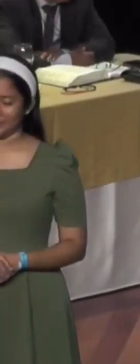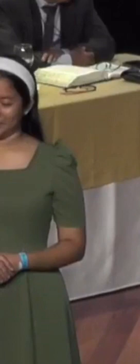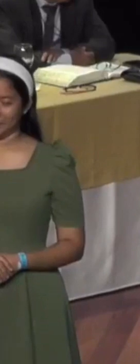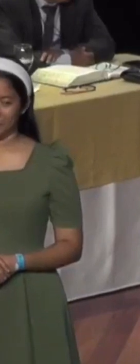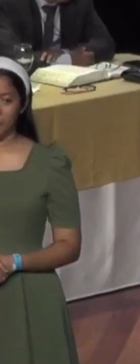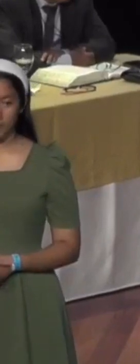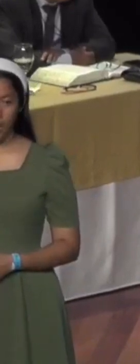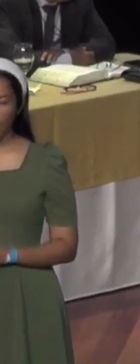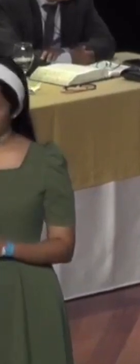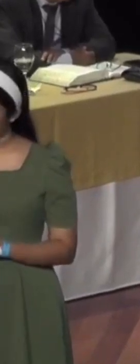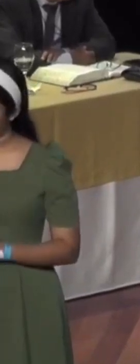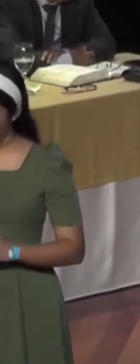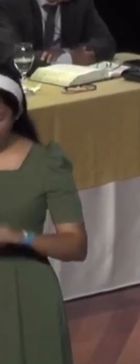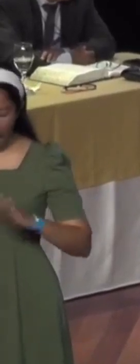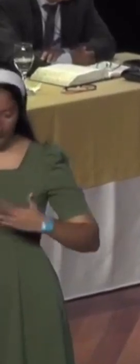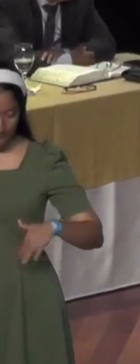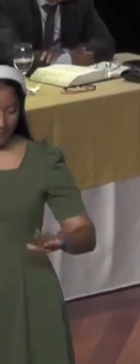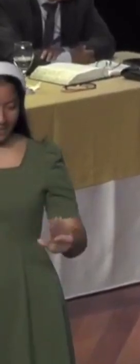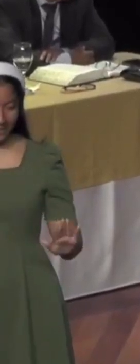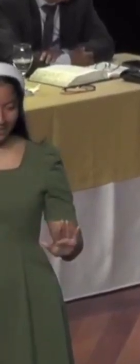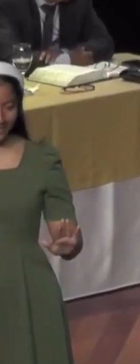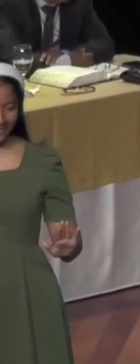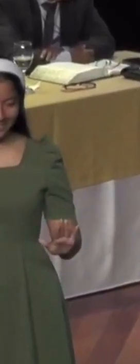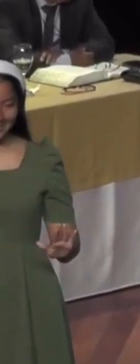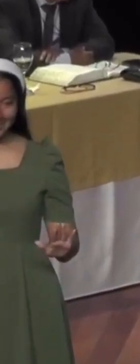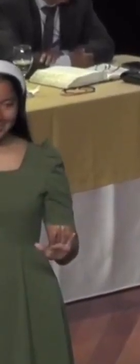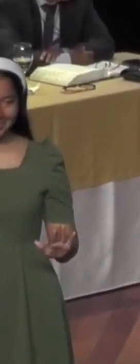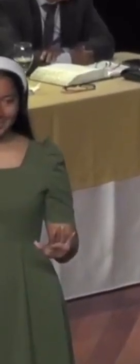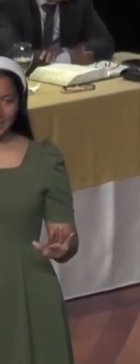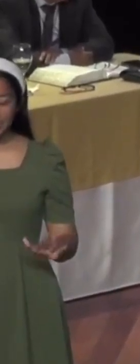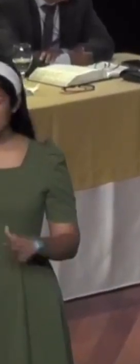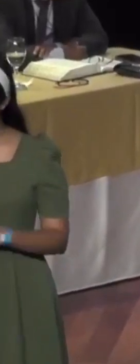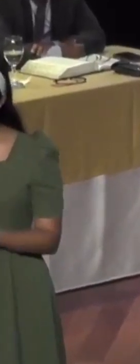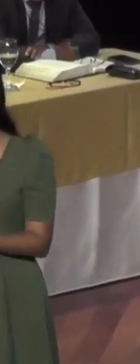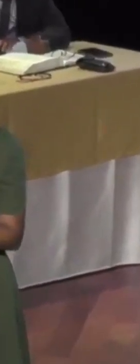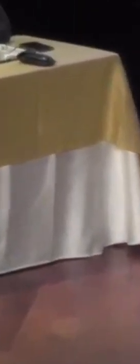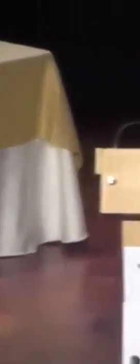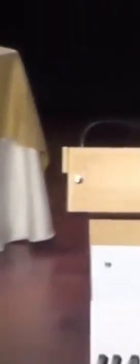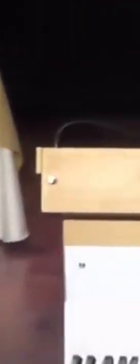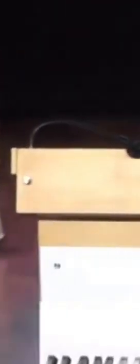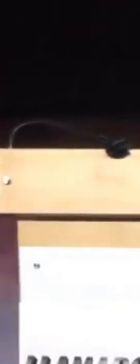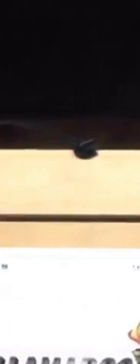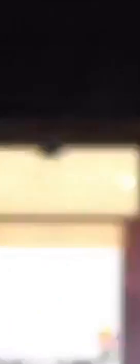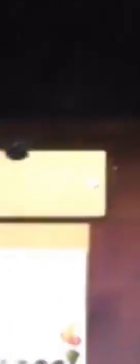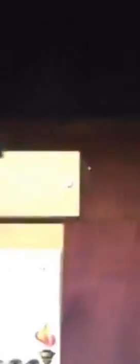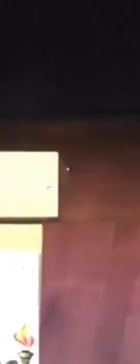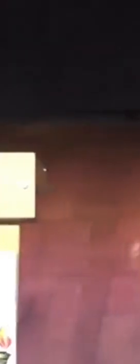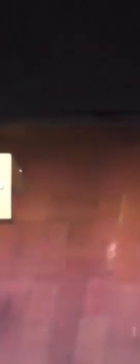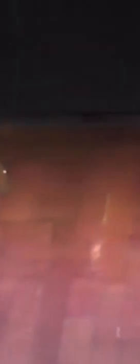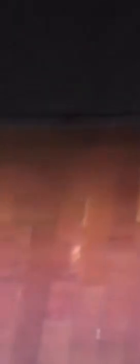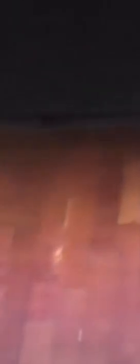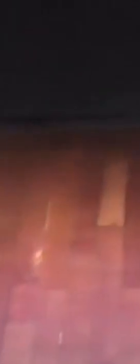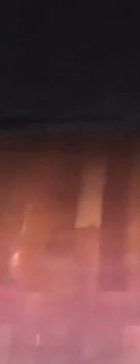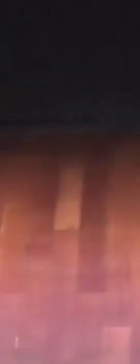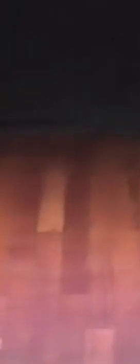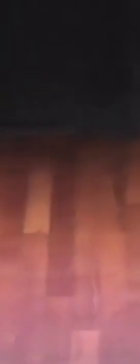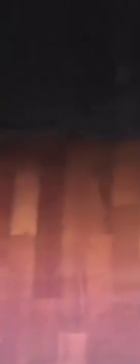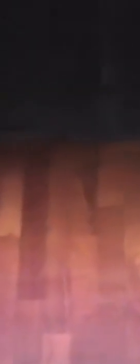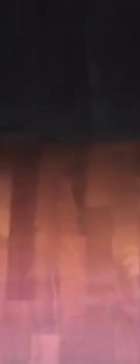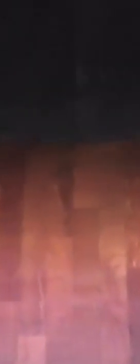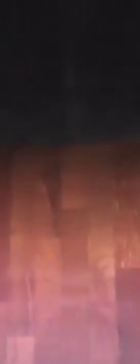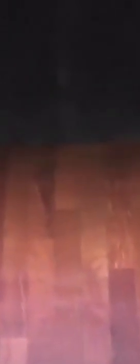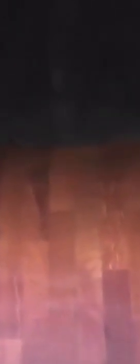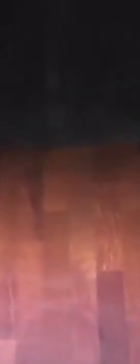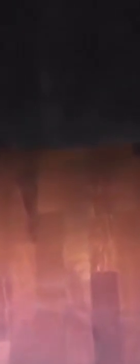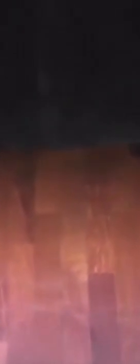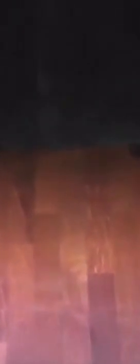Habían varios que salieron a las misiones, Julio Ginás, Rubén Méndez. Muchos de los que estaban ahí salieron